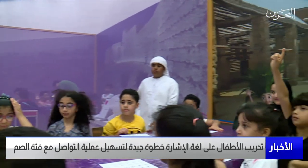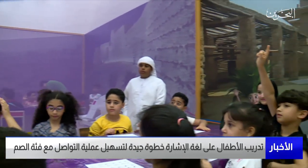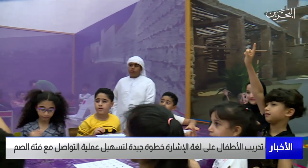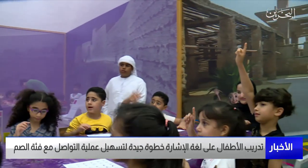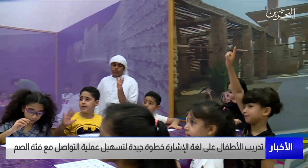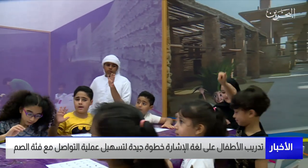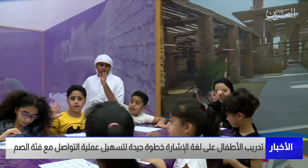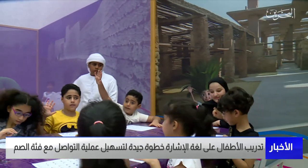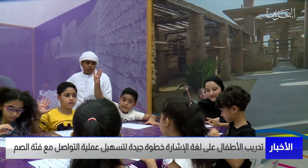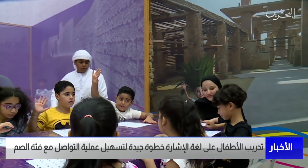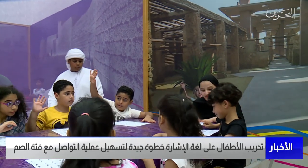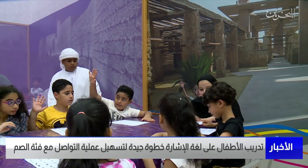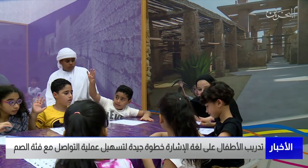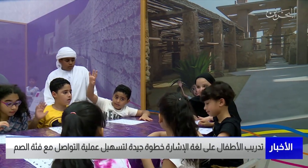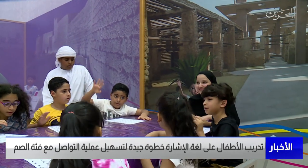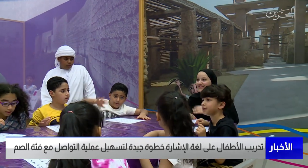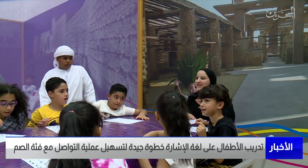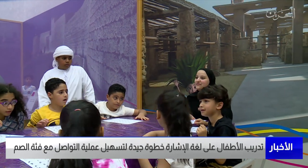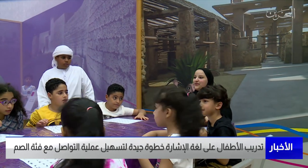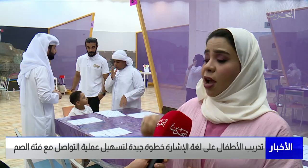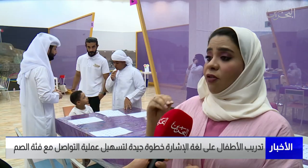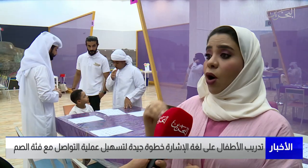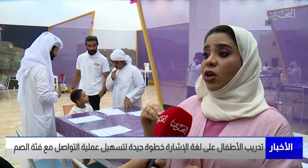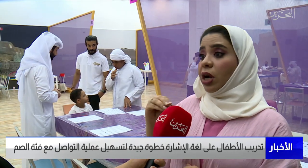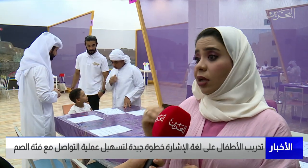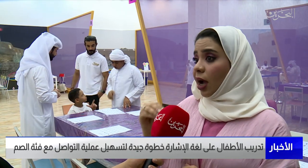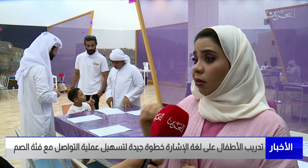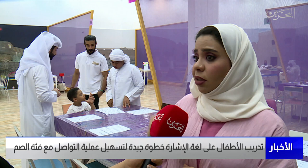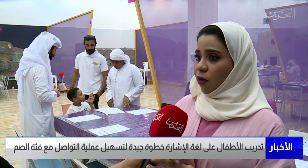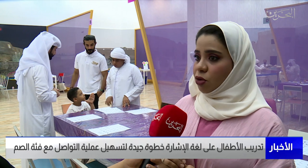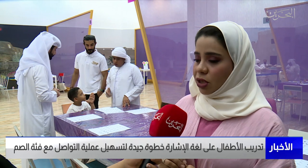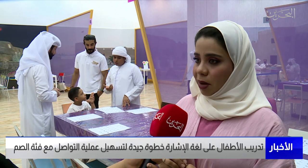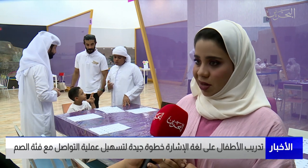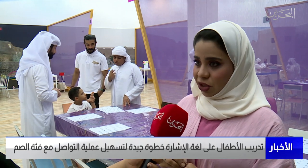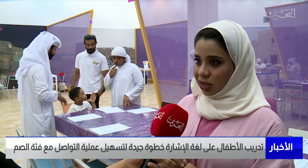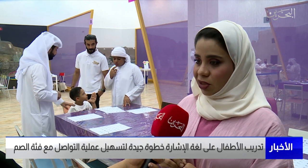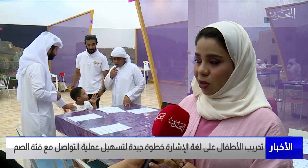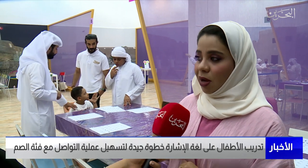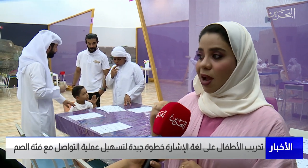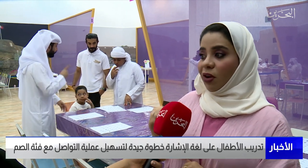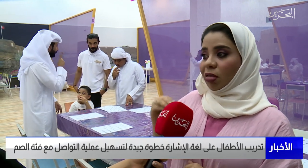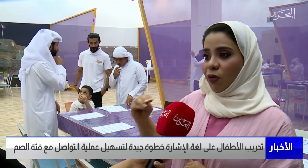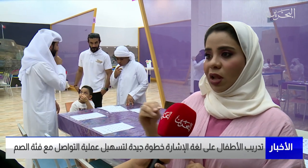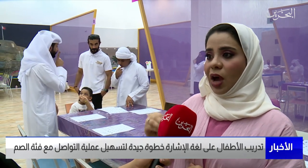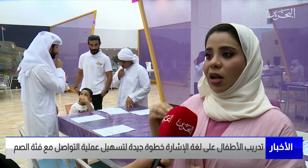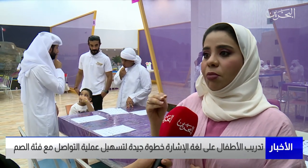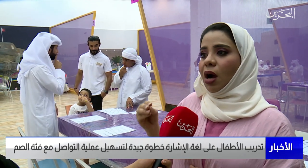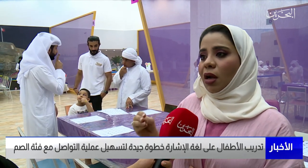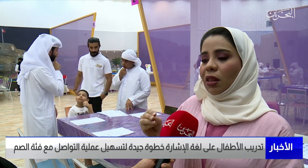ذوي الاحتياجات الخاصة او نقول من ذوي الإعاقة السمعية، فهو شريك حقيقي في المجتمع الشخص الصم. فالطفل اذا علمناه هذه